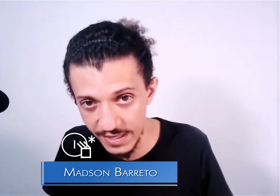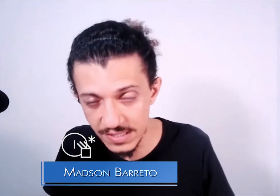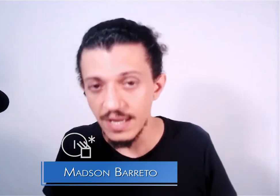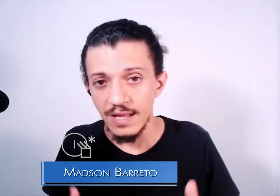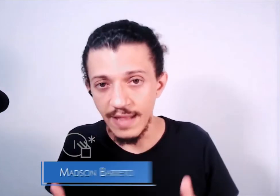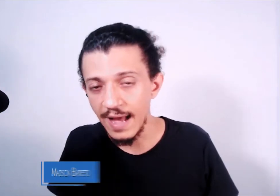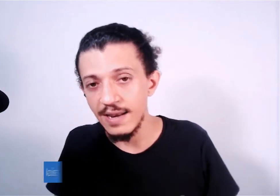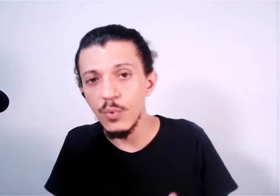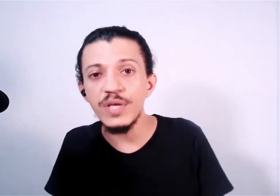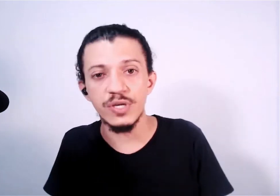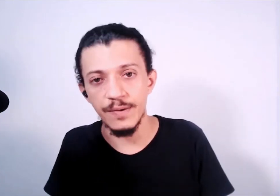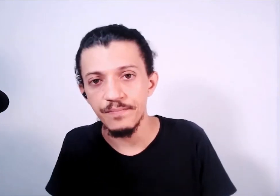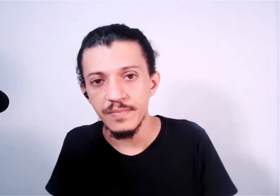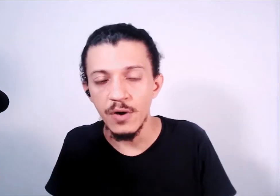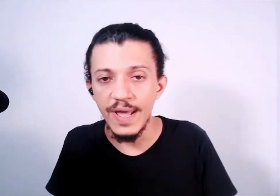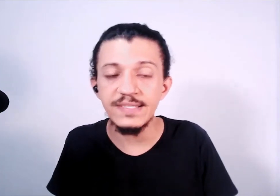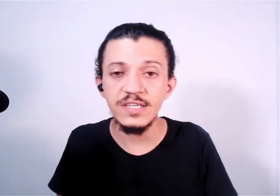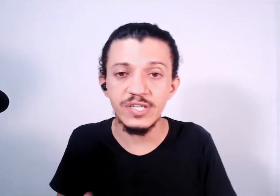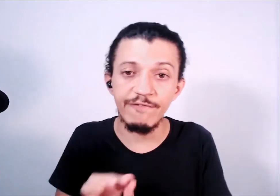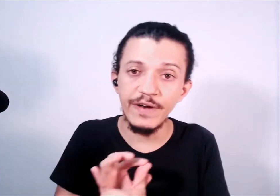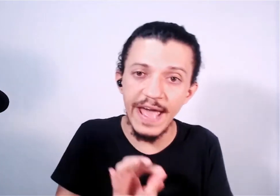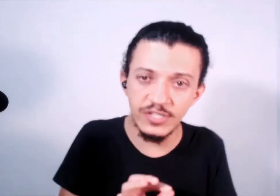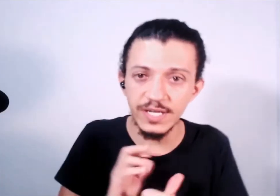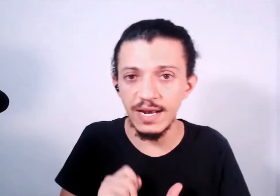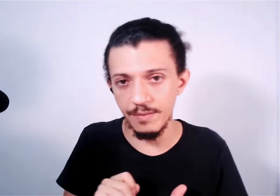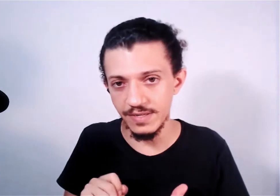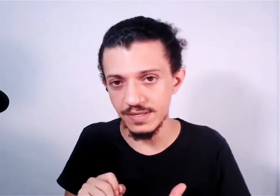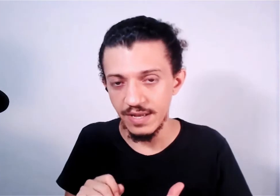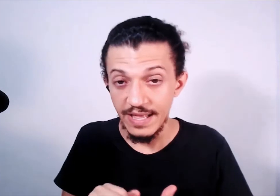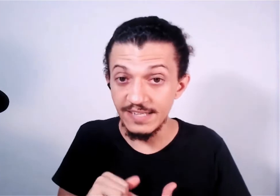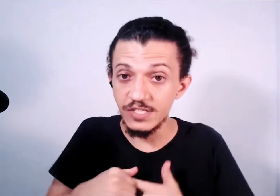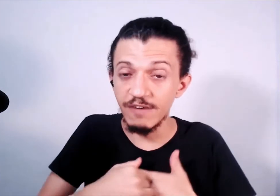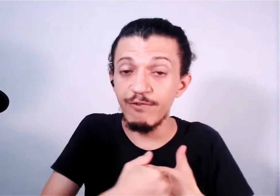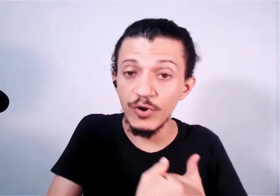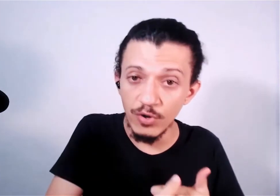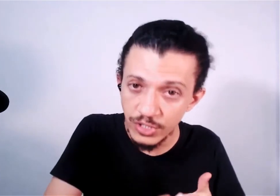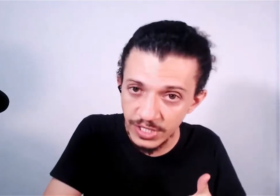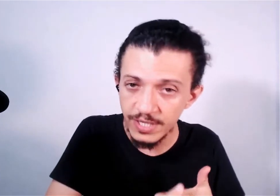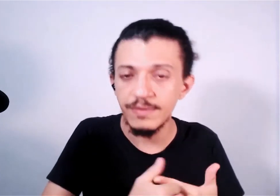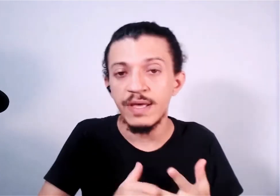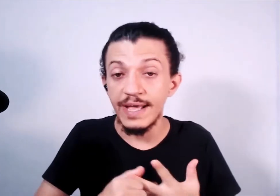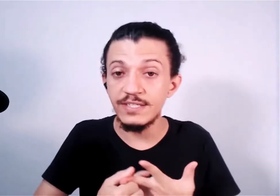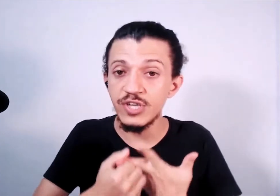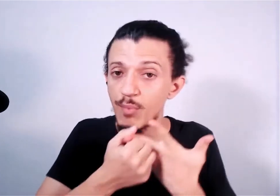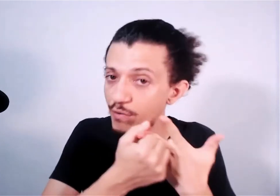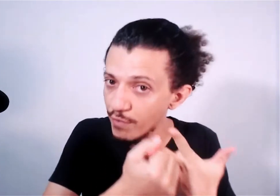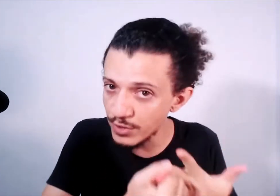níveis da linguística. Então, existe a fonética da Libras, existe a fonologia, existe a